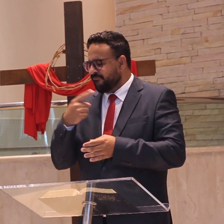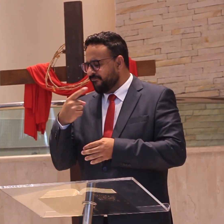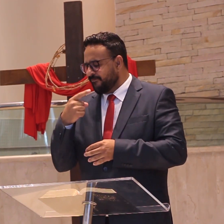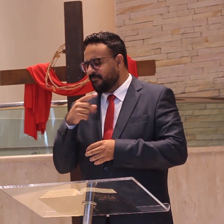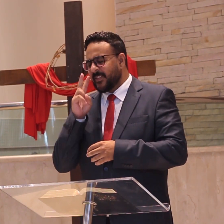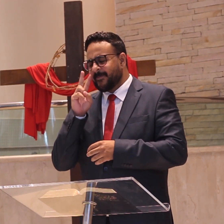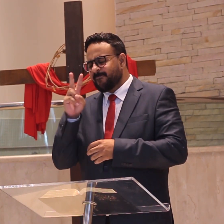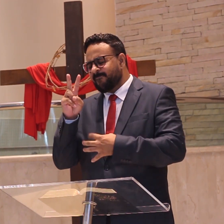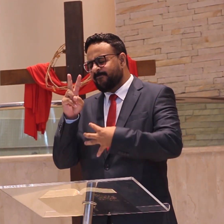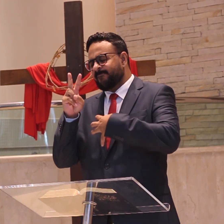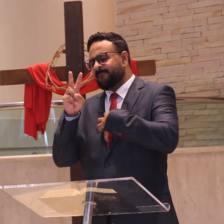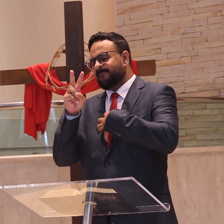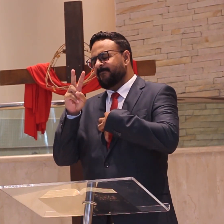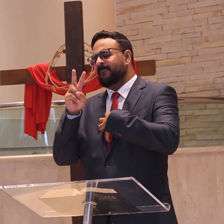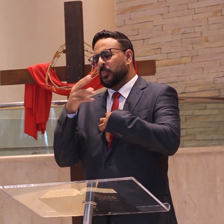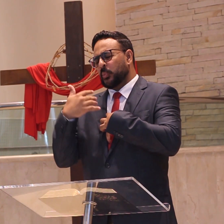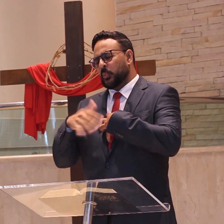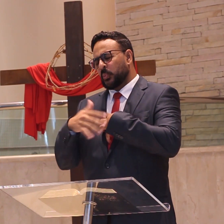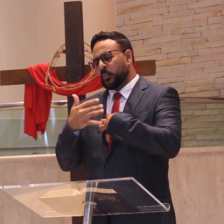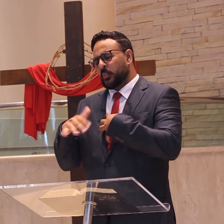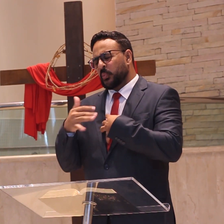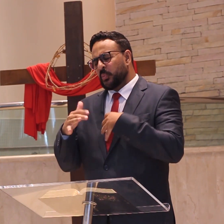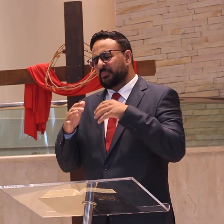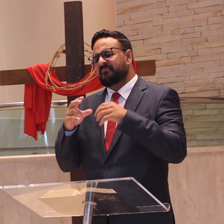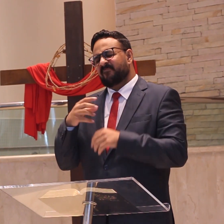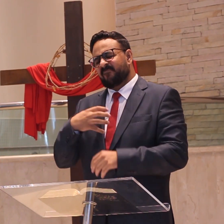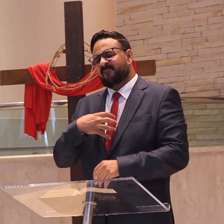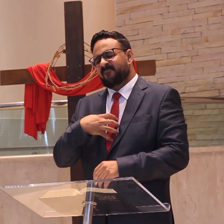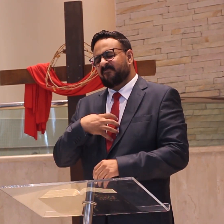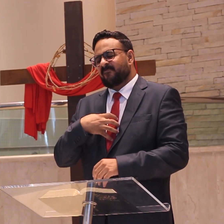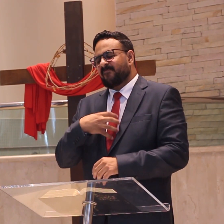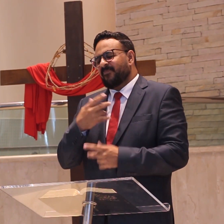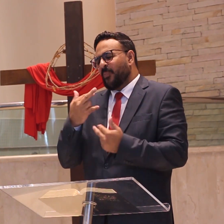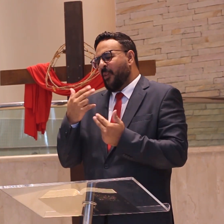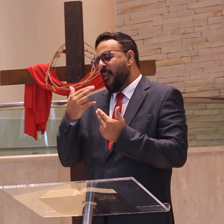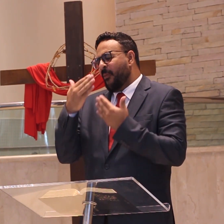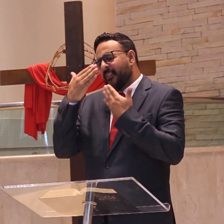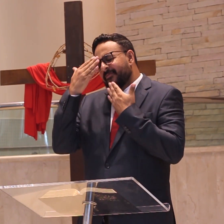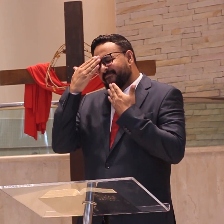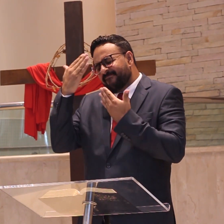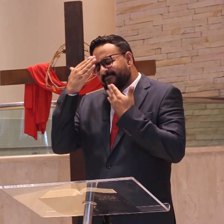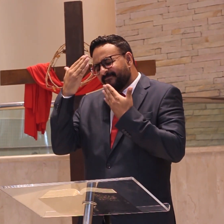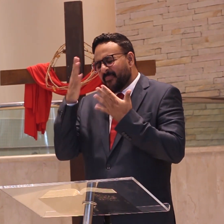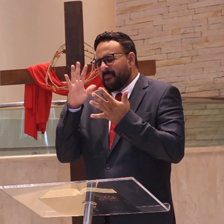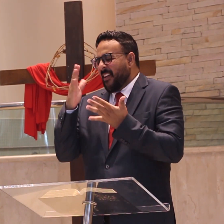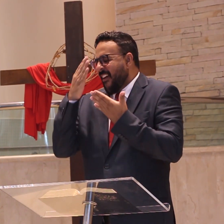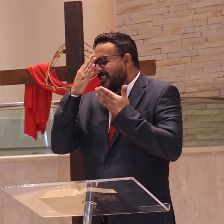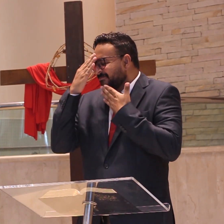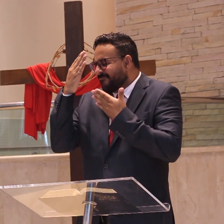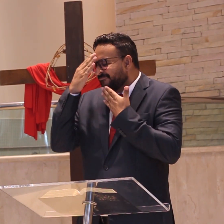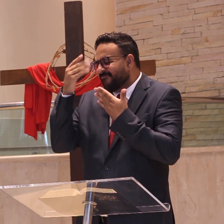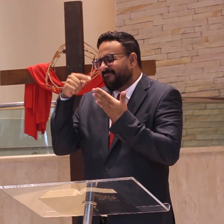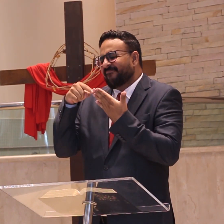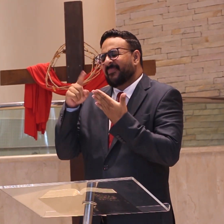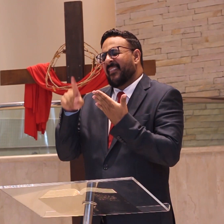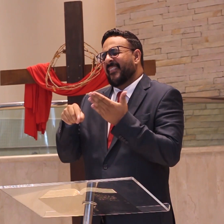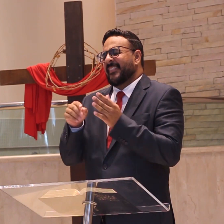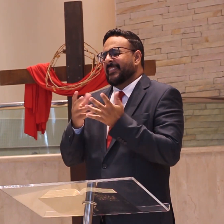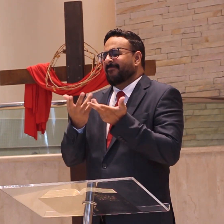porque hoje nós pudemos refletir e sentir mais uma vez o impacto da sua mensagem na nossa vida.